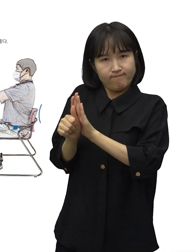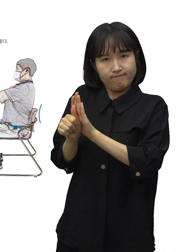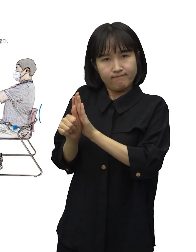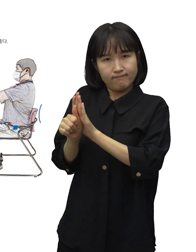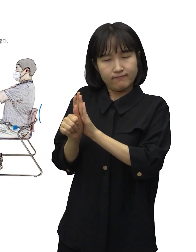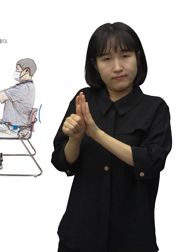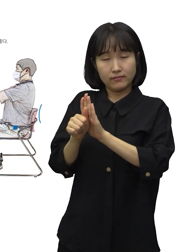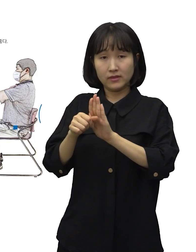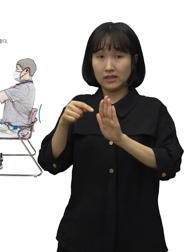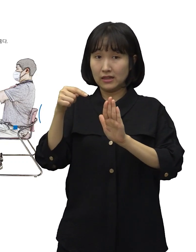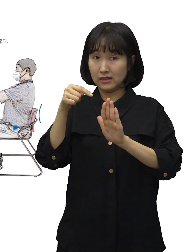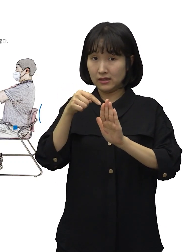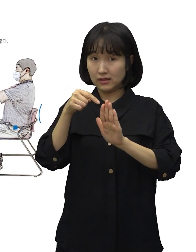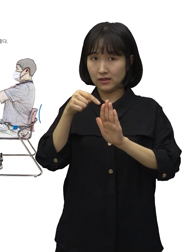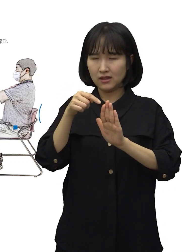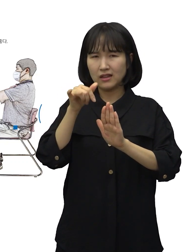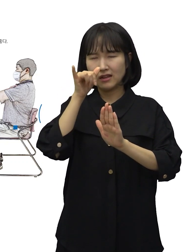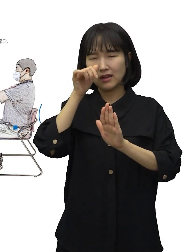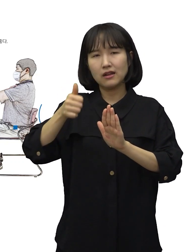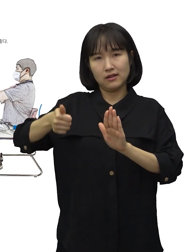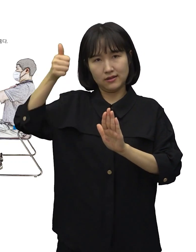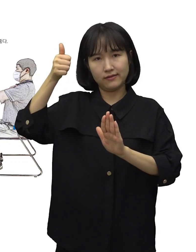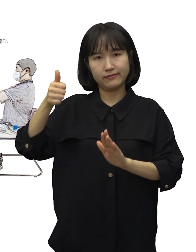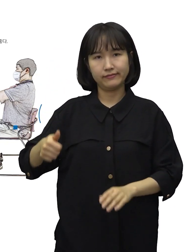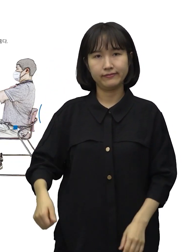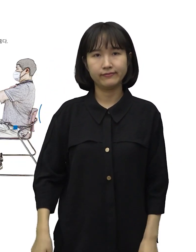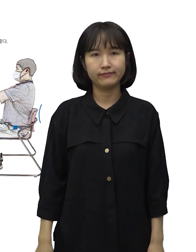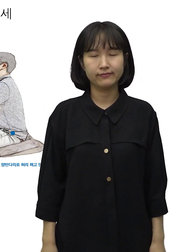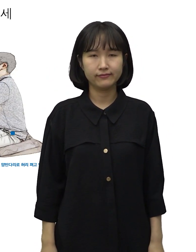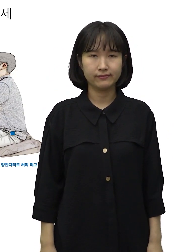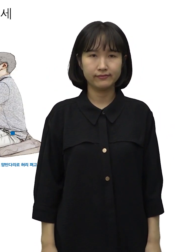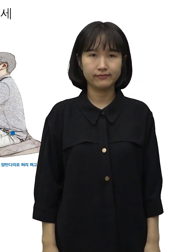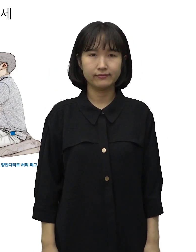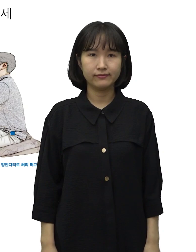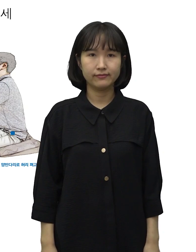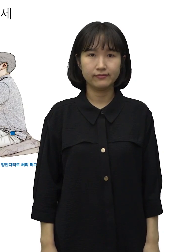없는 의자보다는 등받이가 있는 의자가 좋겠습니다.